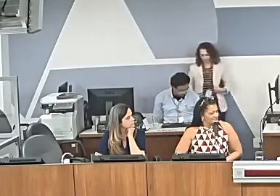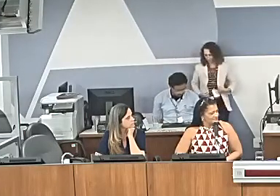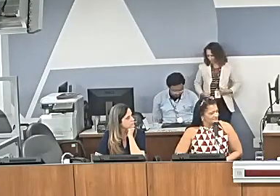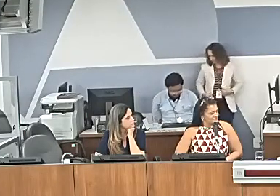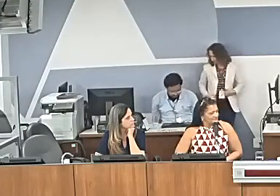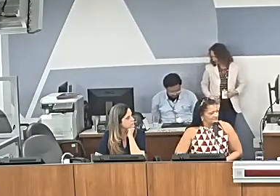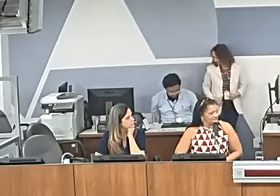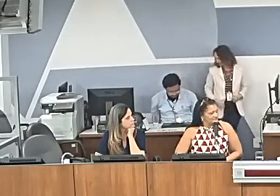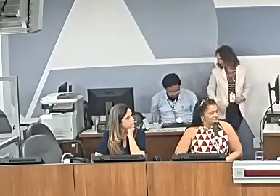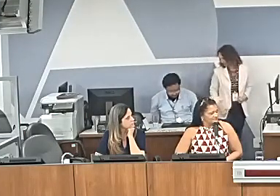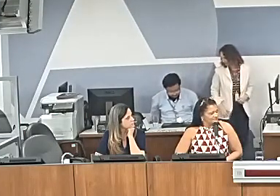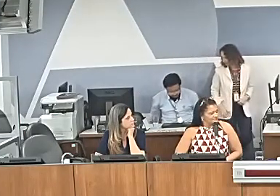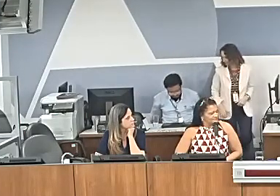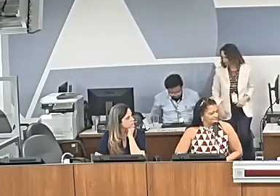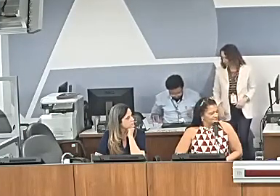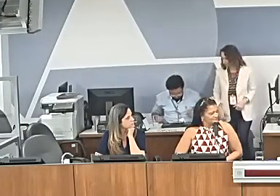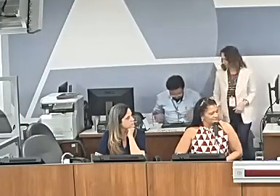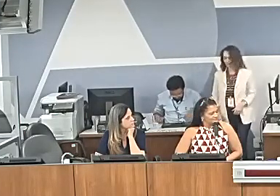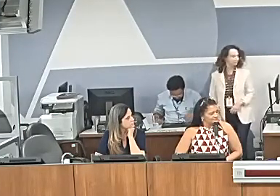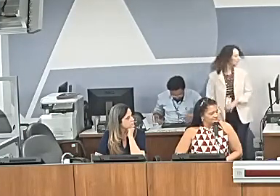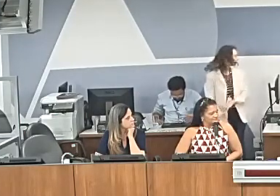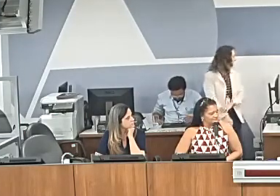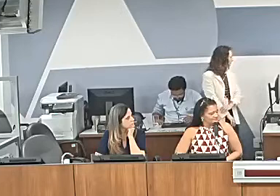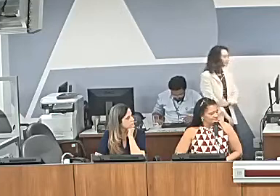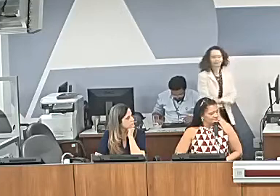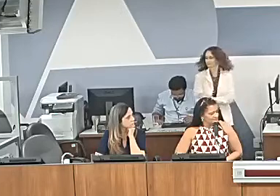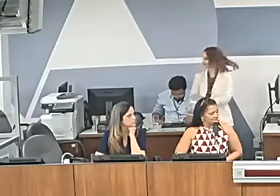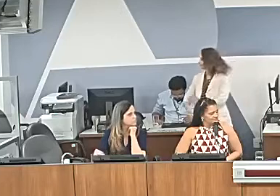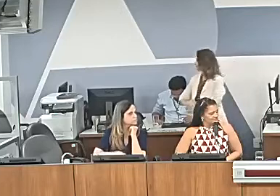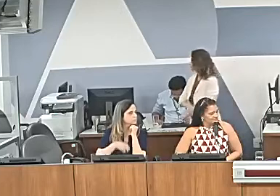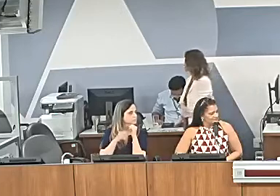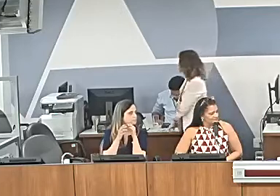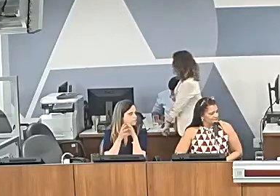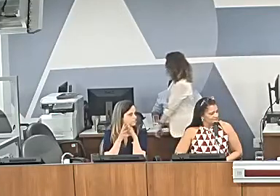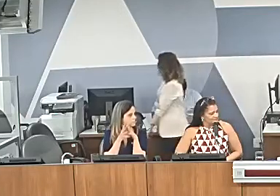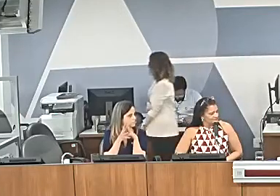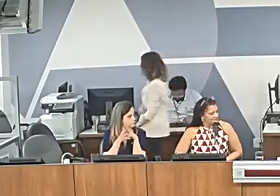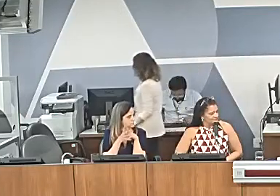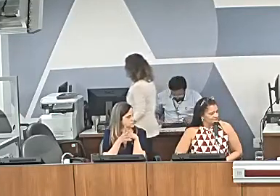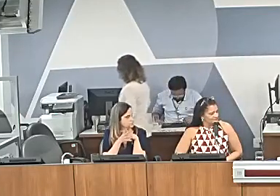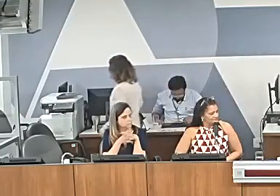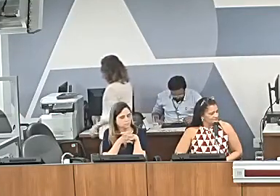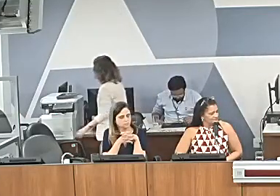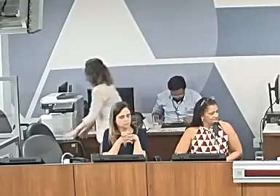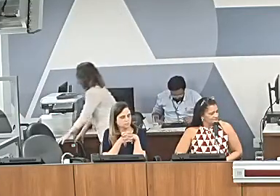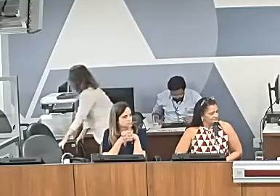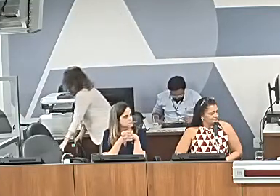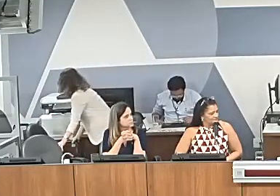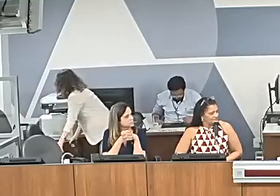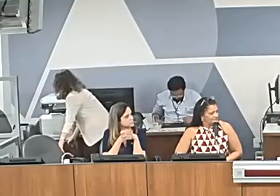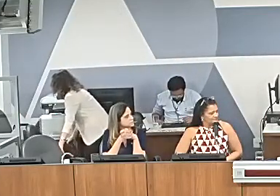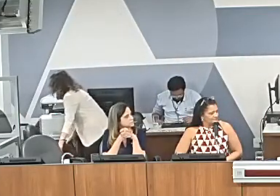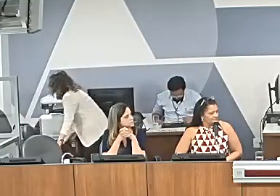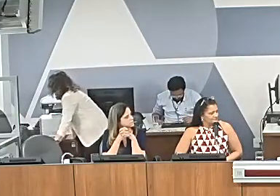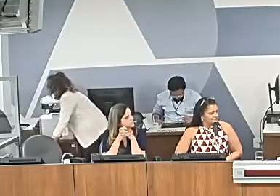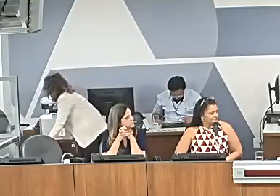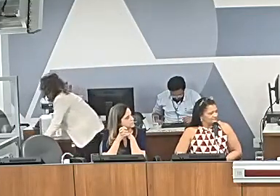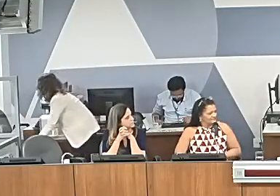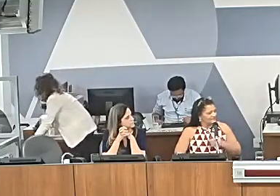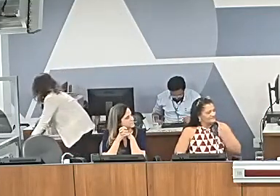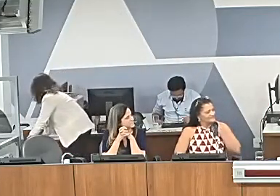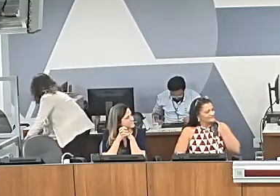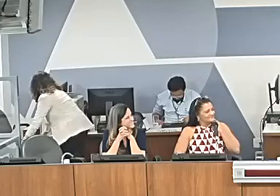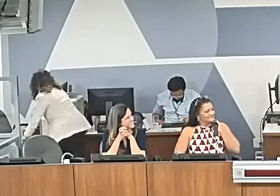nossa do encontro poder executivo e alguns momentos aqui é a gente se confunde com o papel de militante e